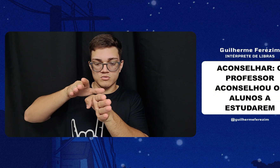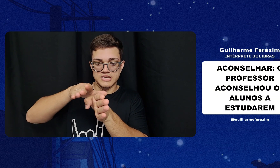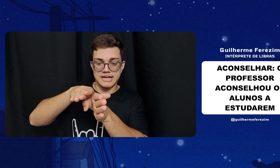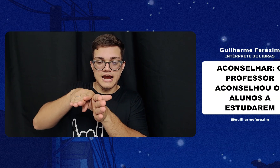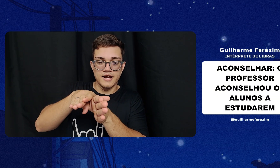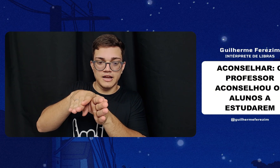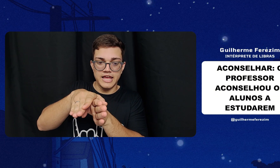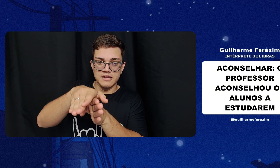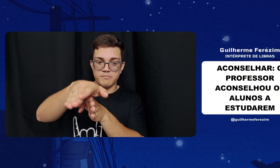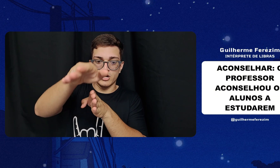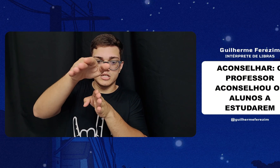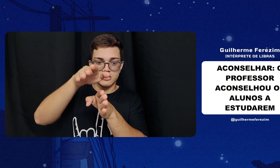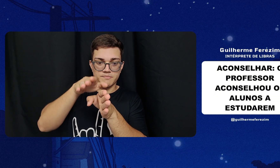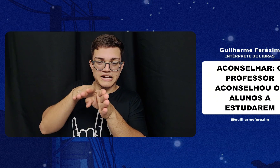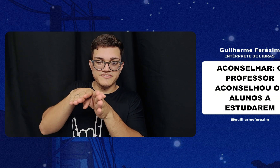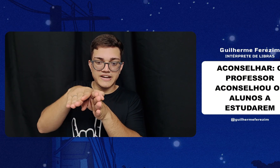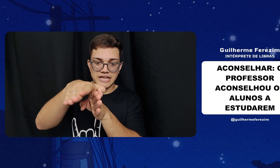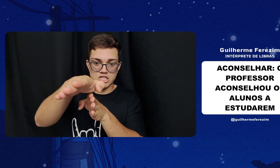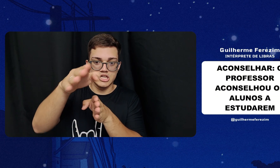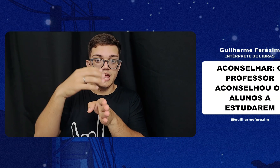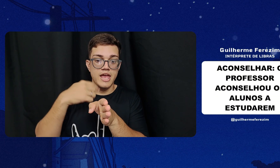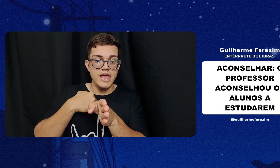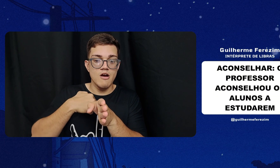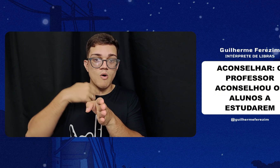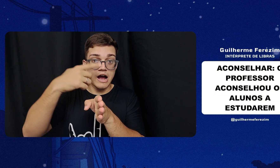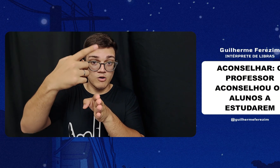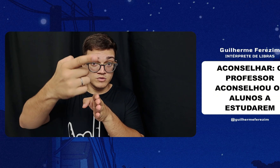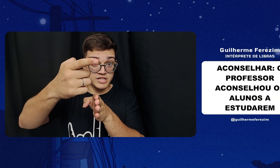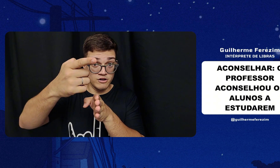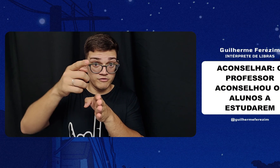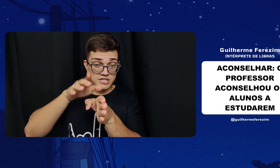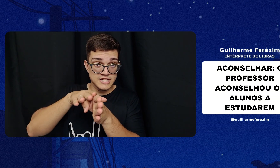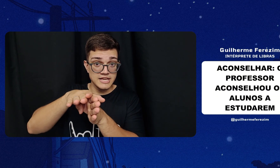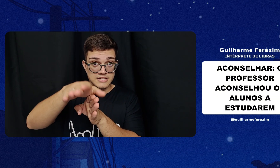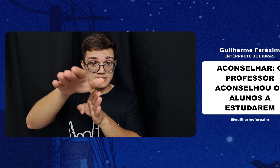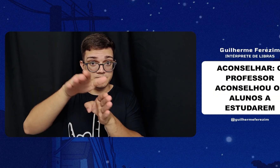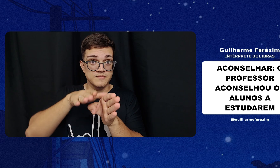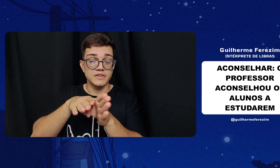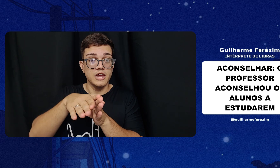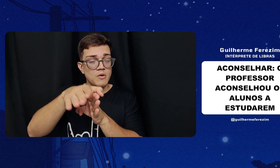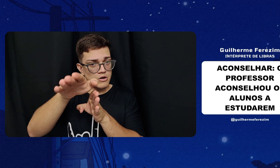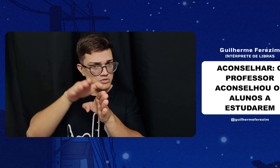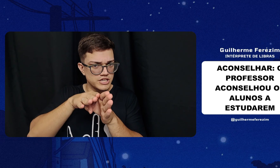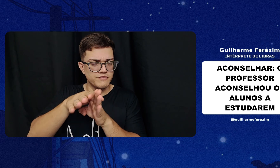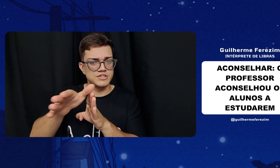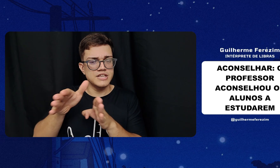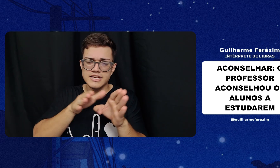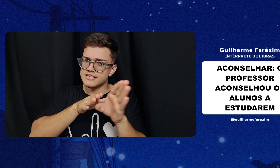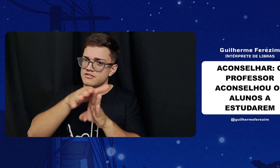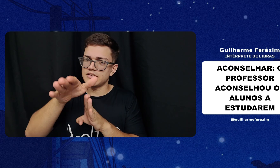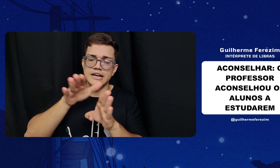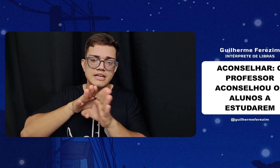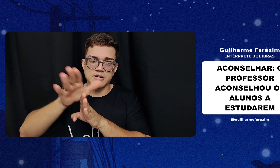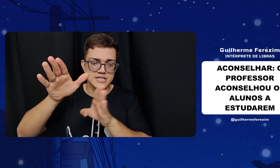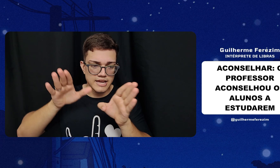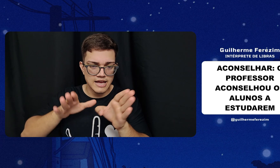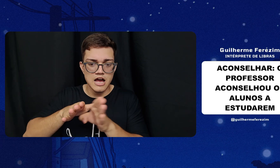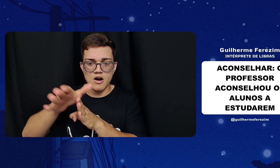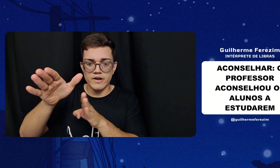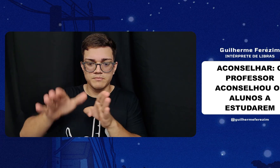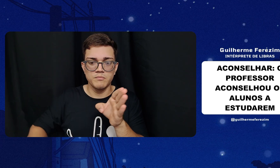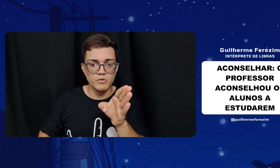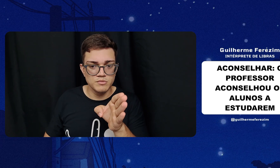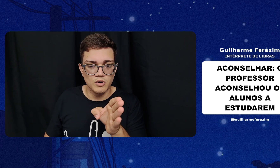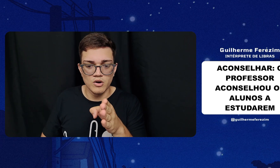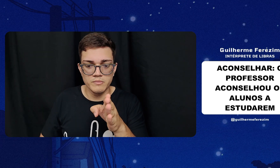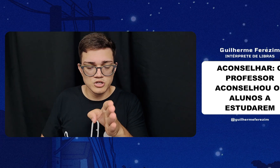o aconselhar, ele pode ir para frente. Eu aconselho vocês. Eu aconselho vocês que estudar Libras é legal,